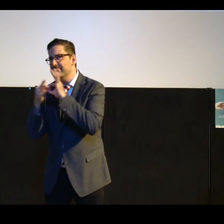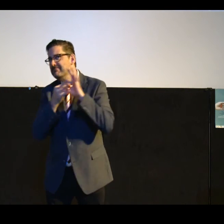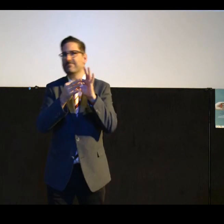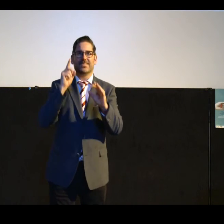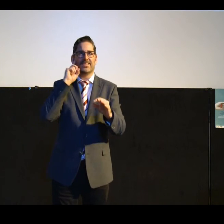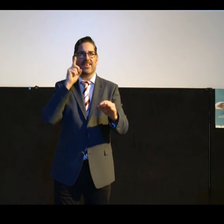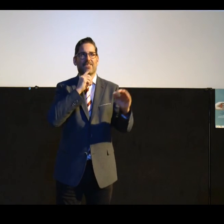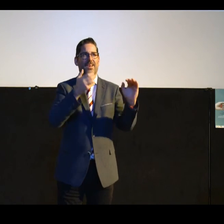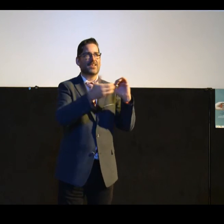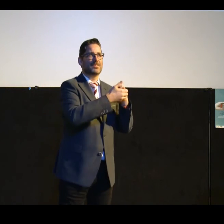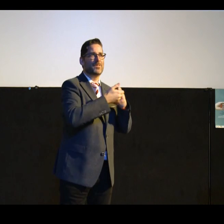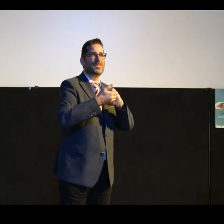interpretación de la lengua de signos.